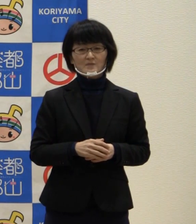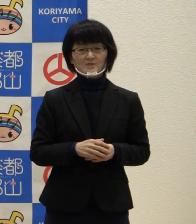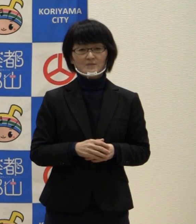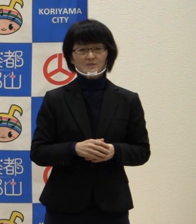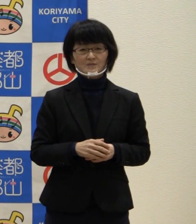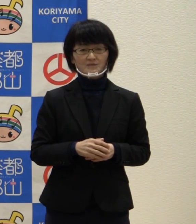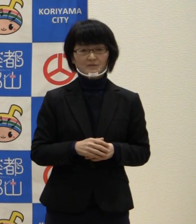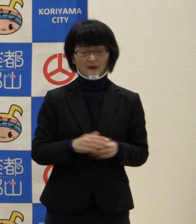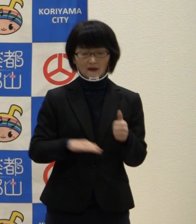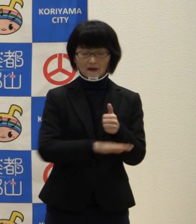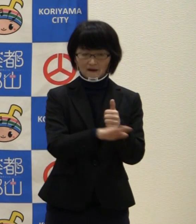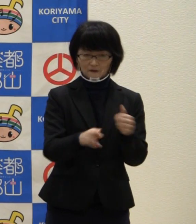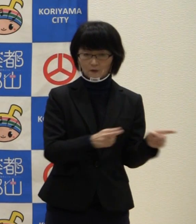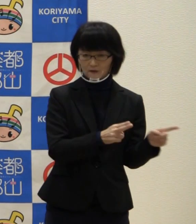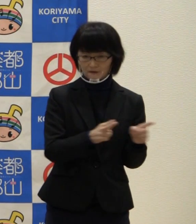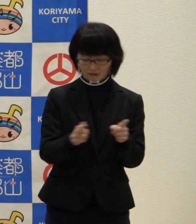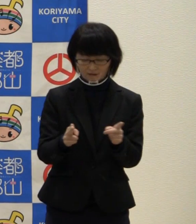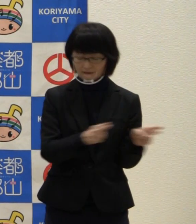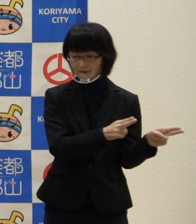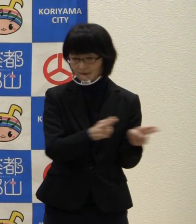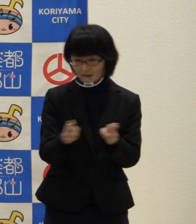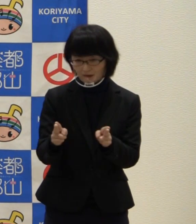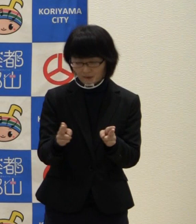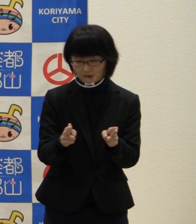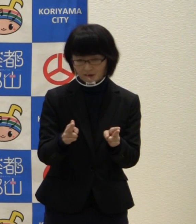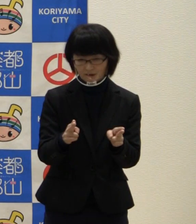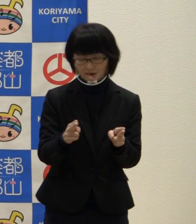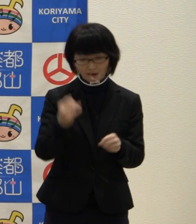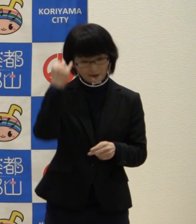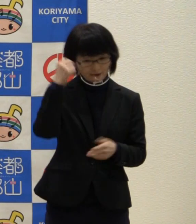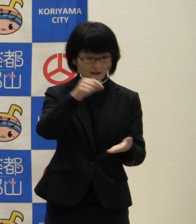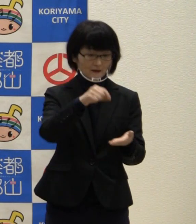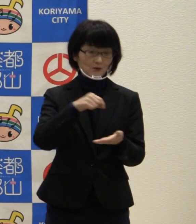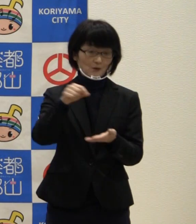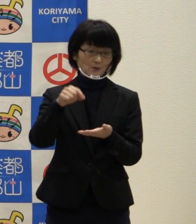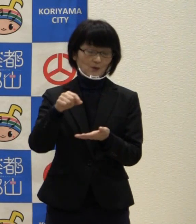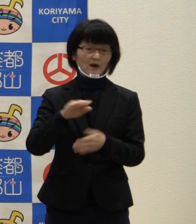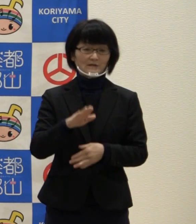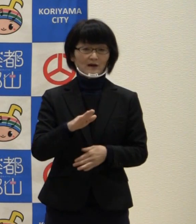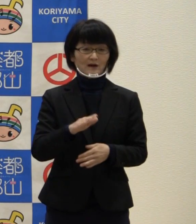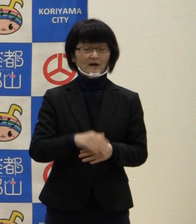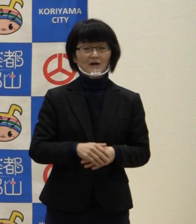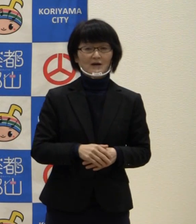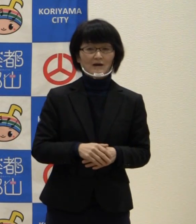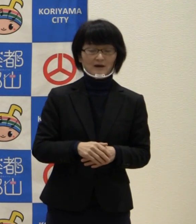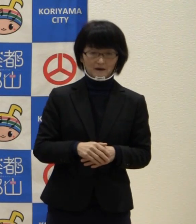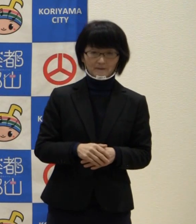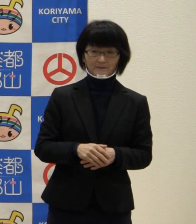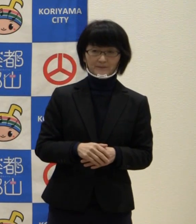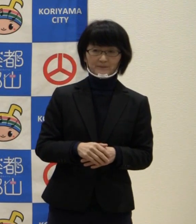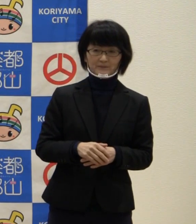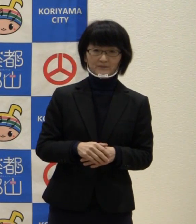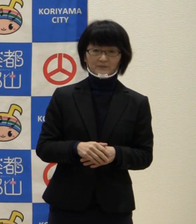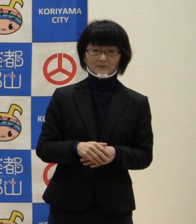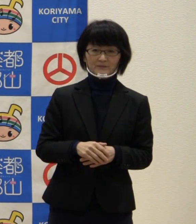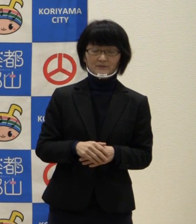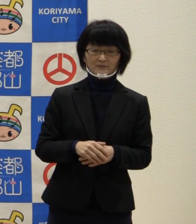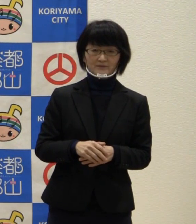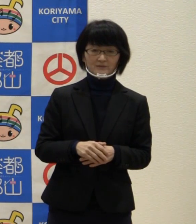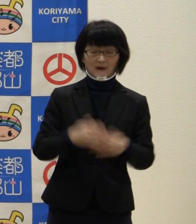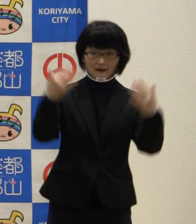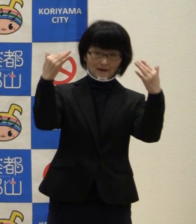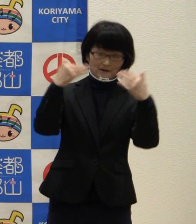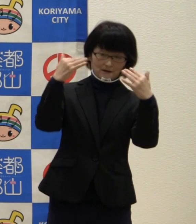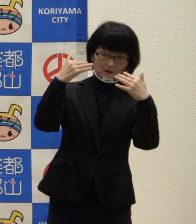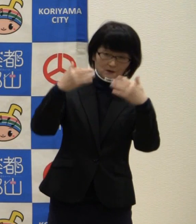環境整備にご要望がありましたので、補助対象に壁掛けエアコンを、もう設置についての